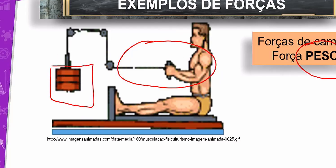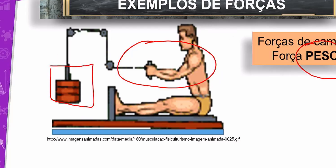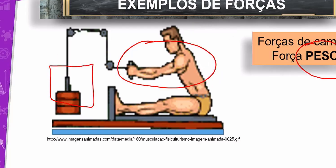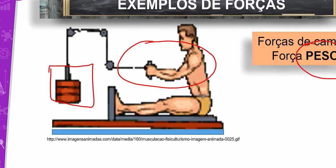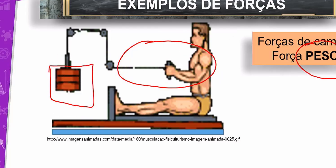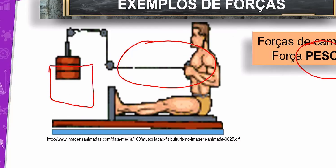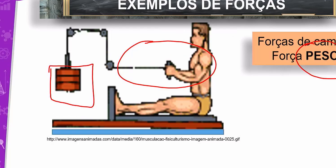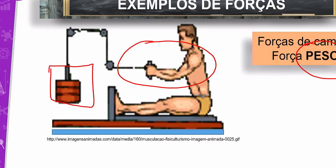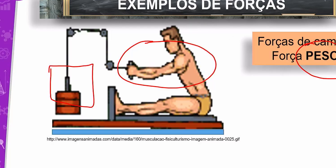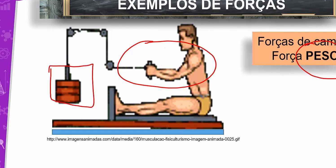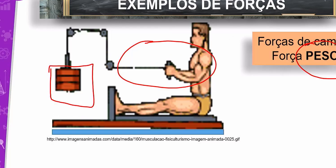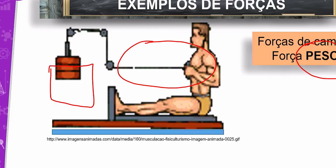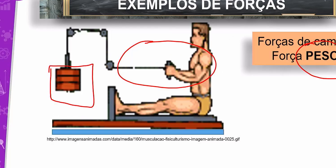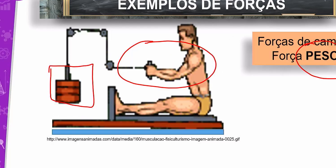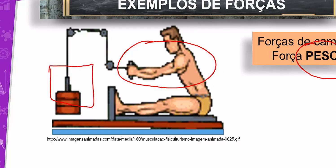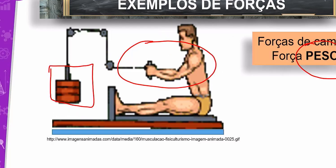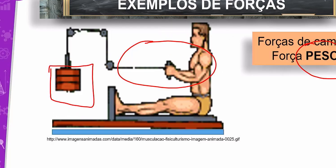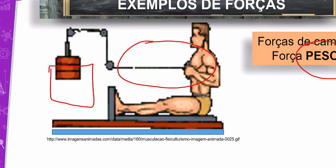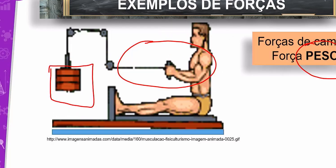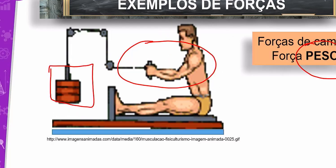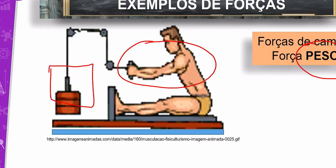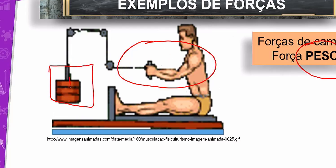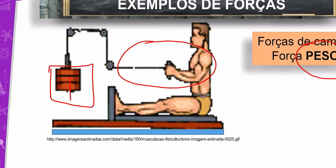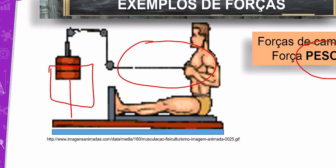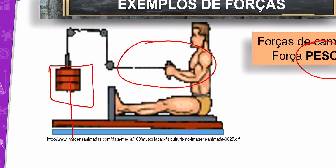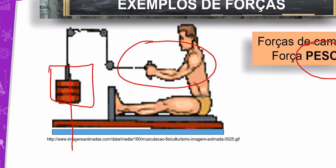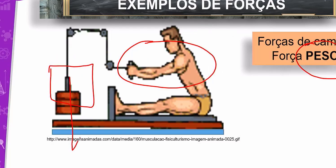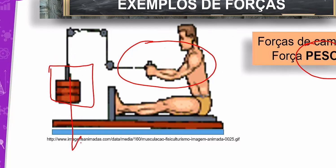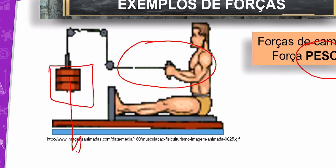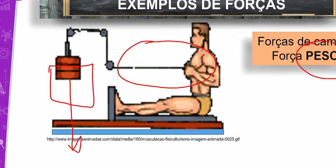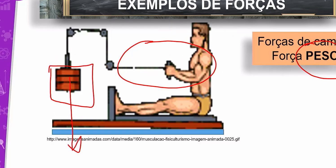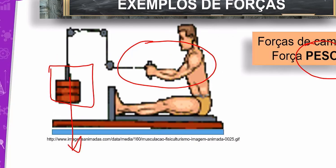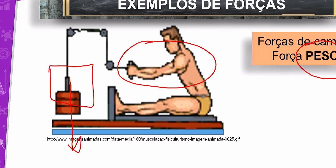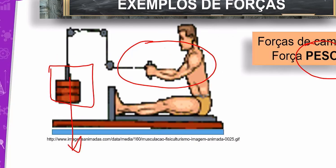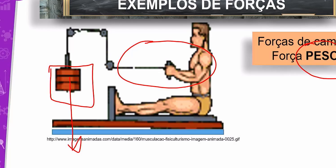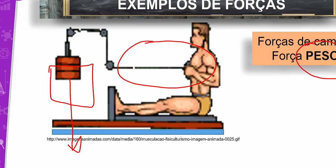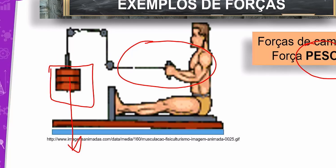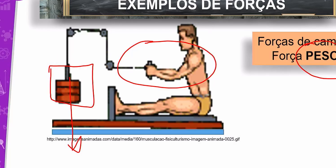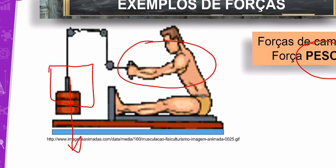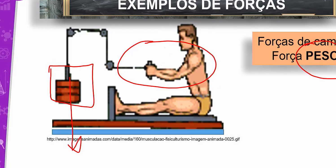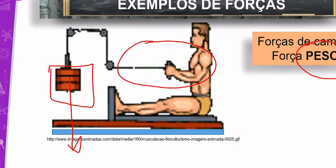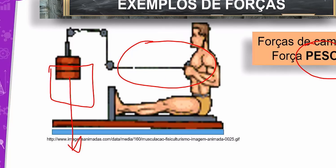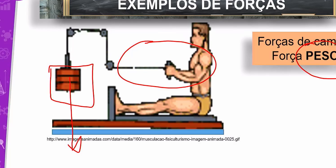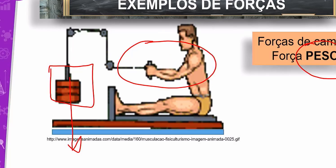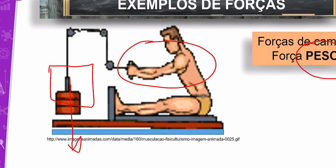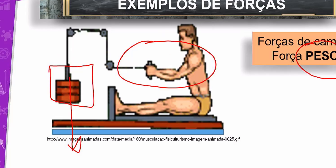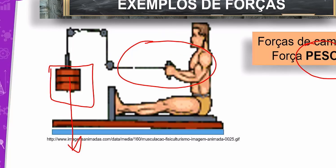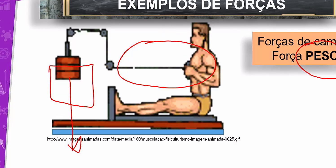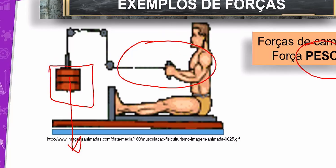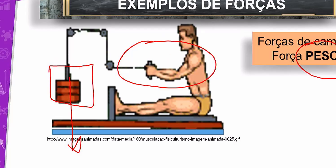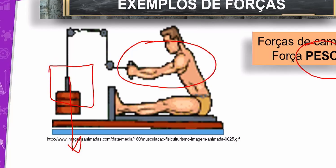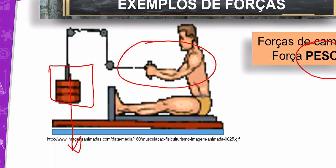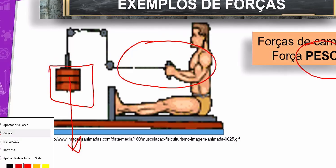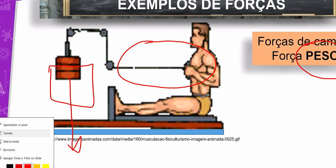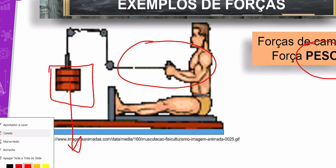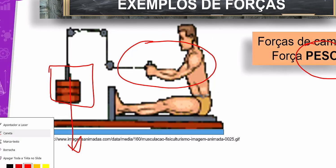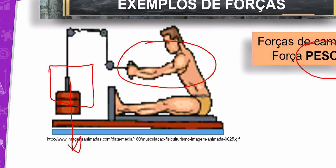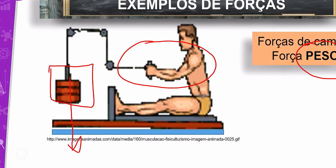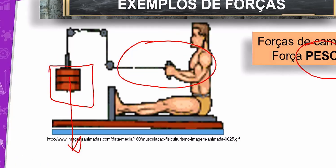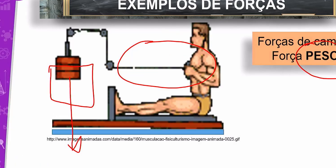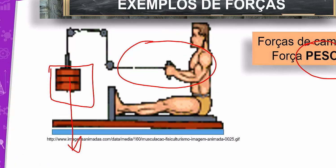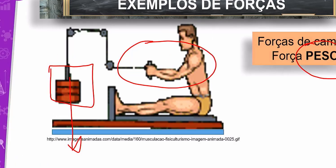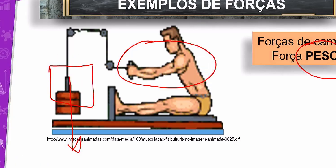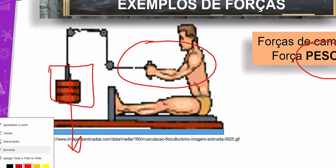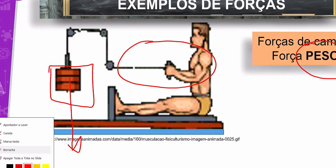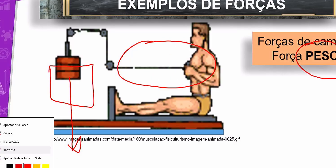Esse objeto aqui que ele está tentando levantar e baixar, ele possui uma força-peso. Mas se você parar para analisar, tudo aqui,